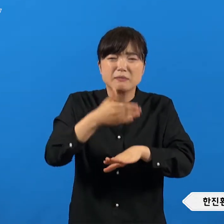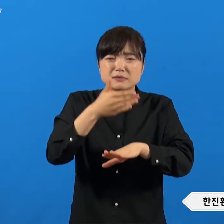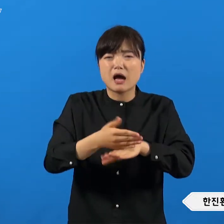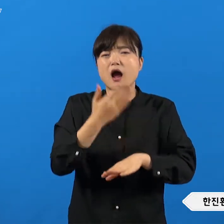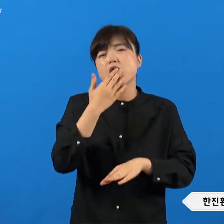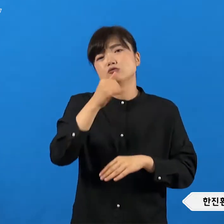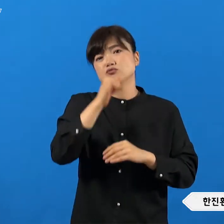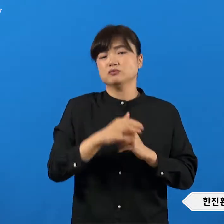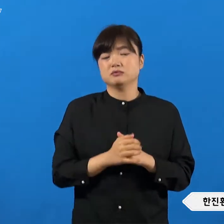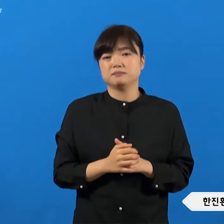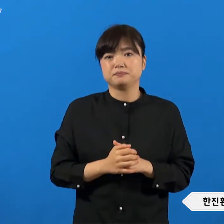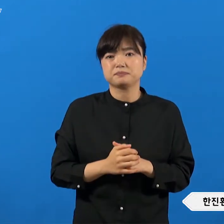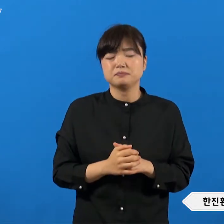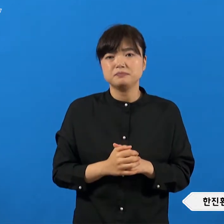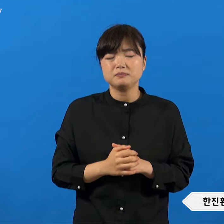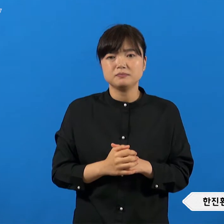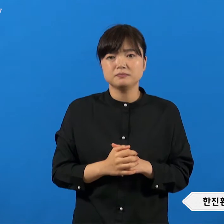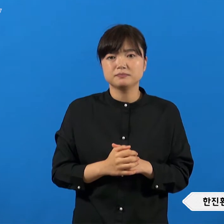것이 없을 것입니다.